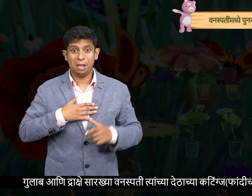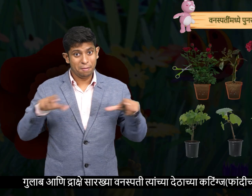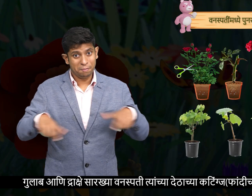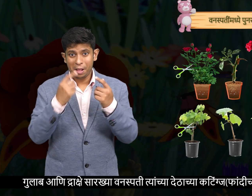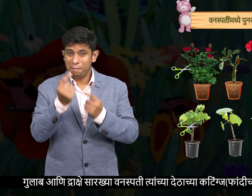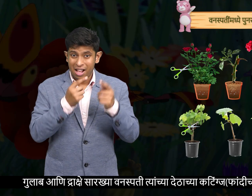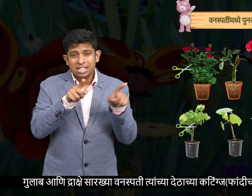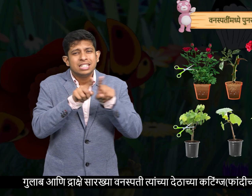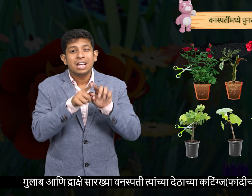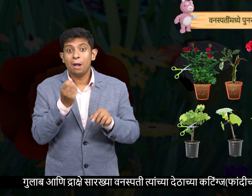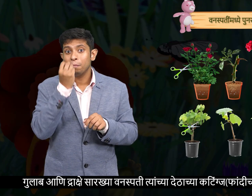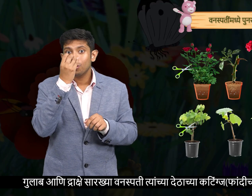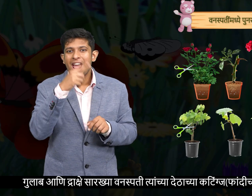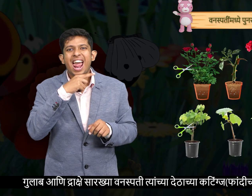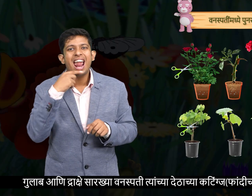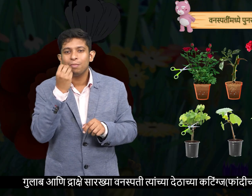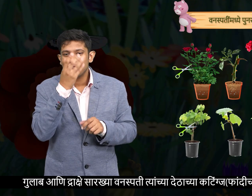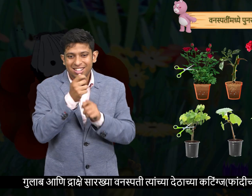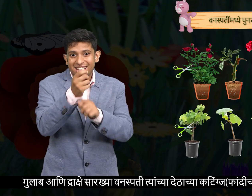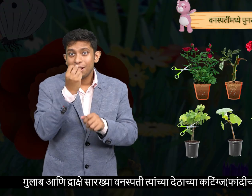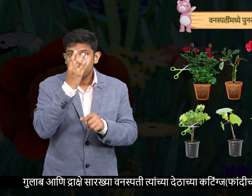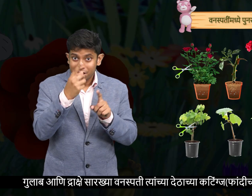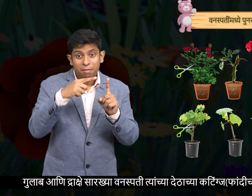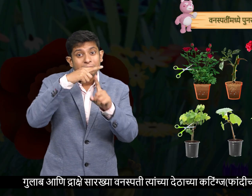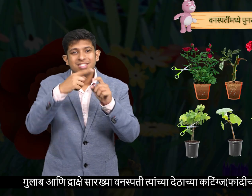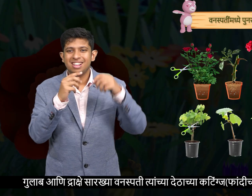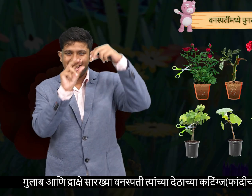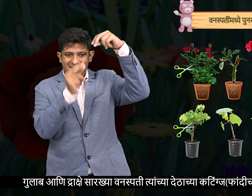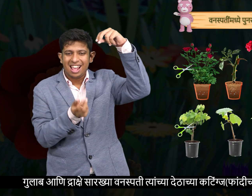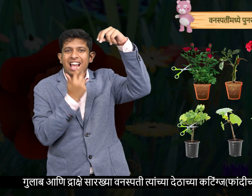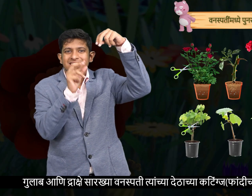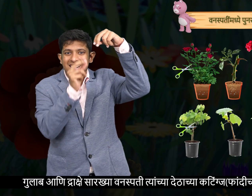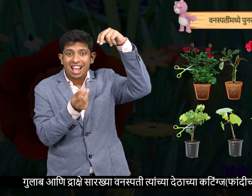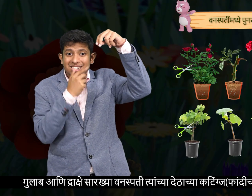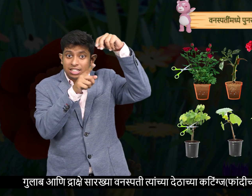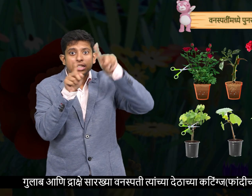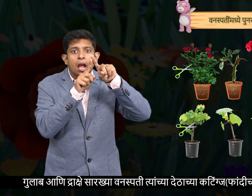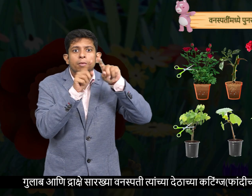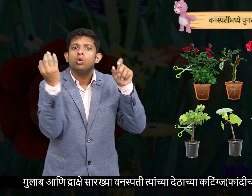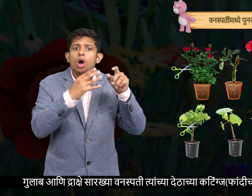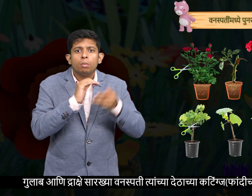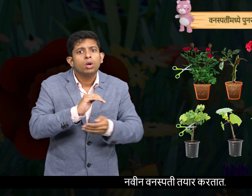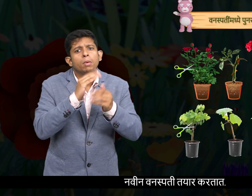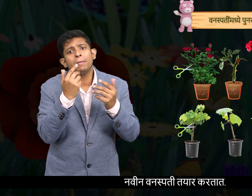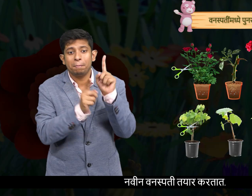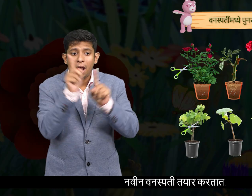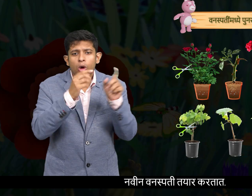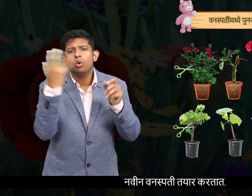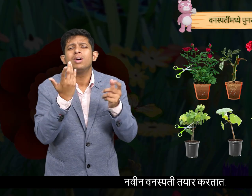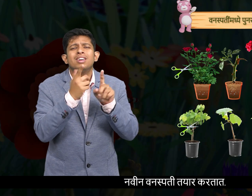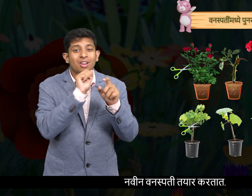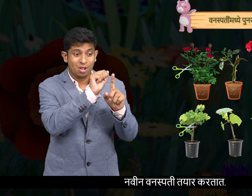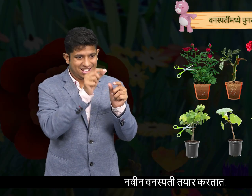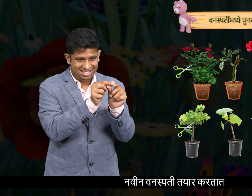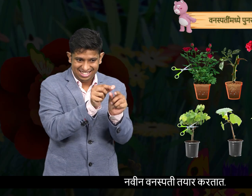गुलाब आणि द्राक्षे यासारख्या वनस्पती त्यांच्या देठाच्या कटिंग्सद्वारे नवीन